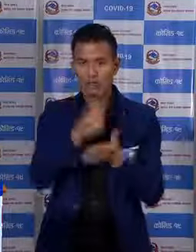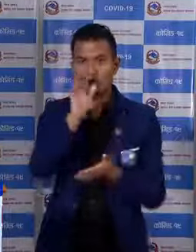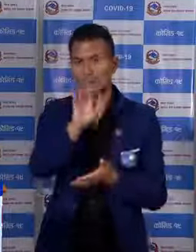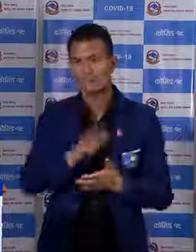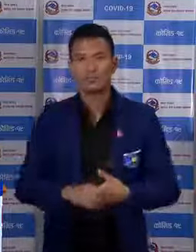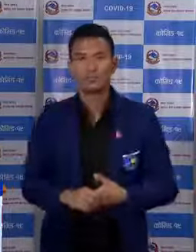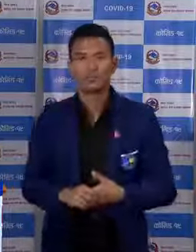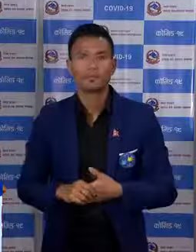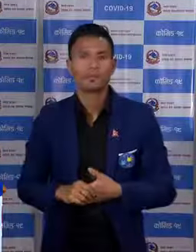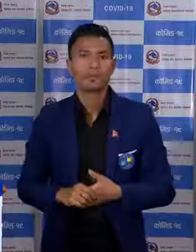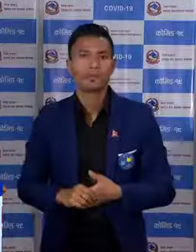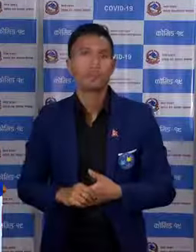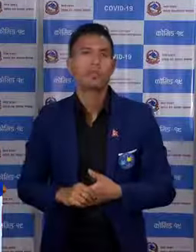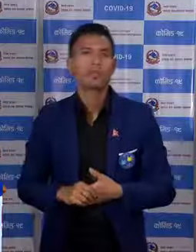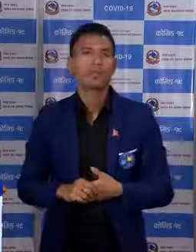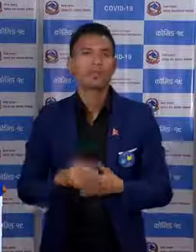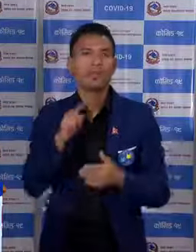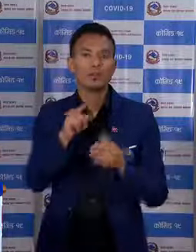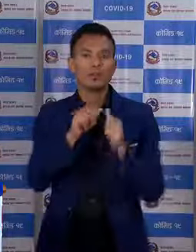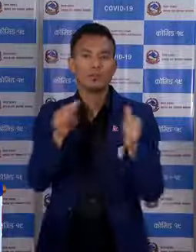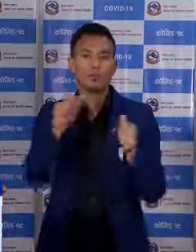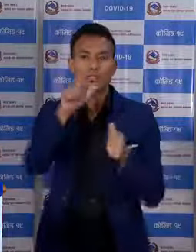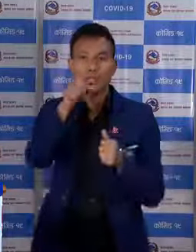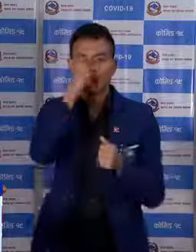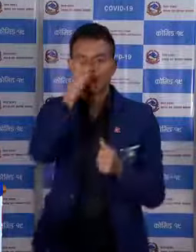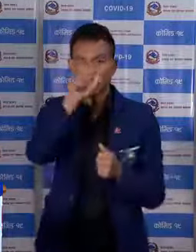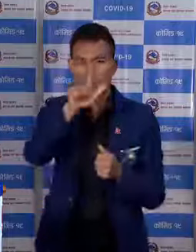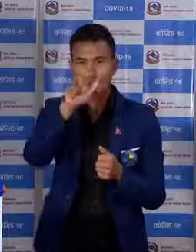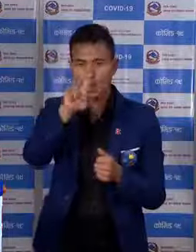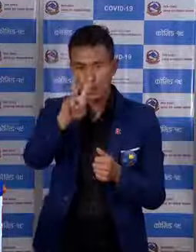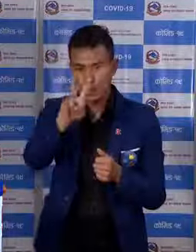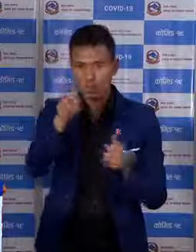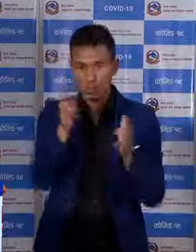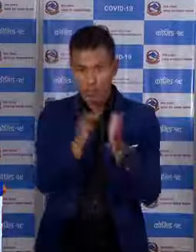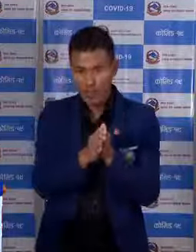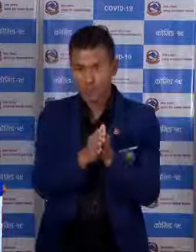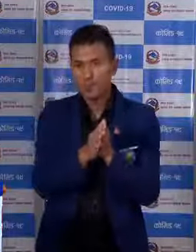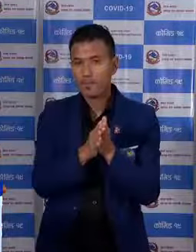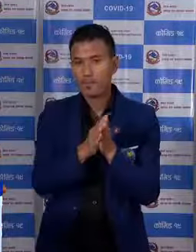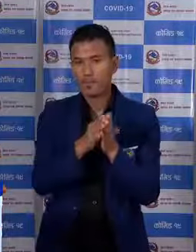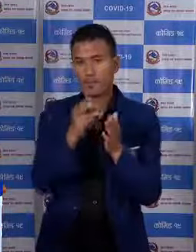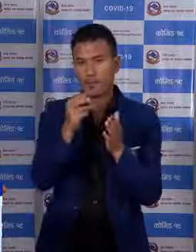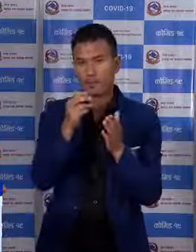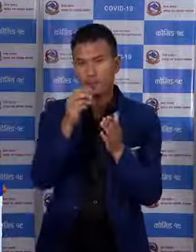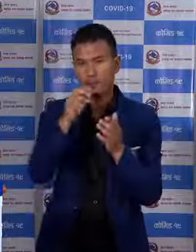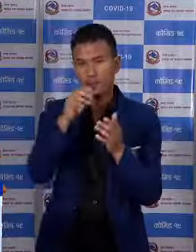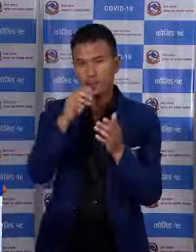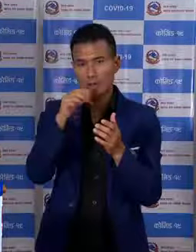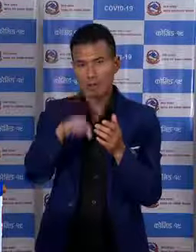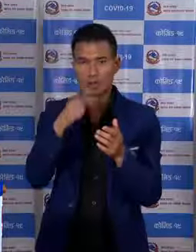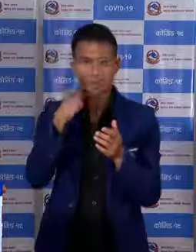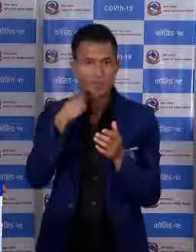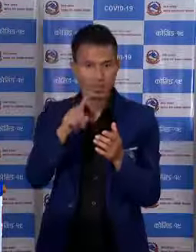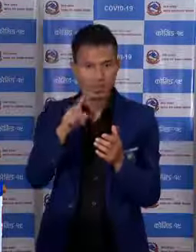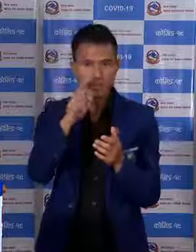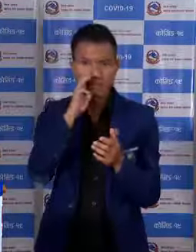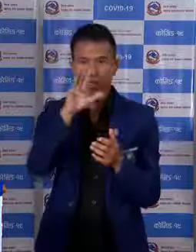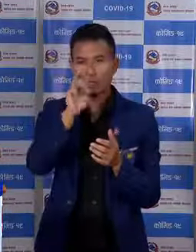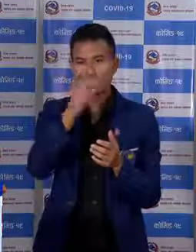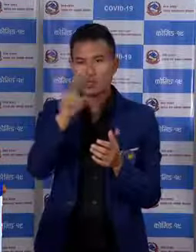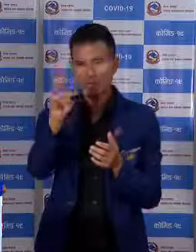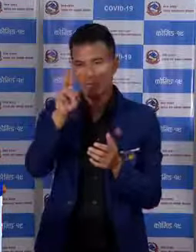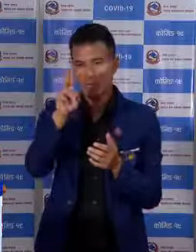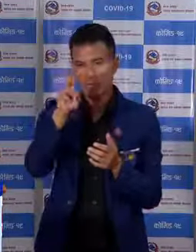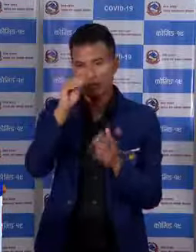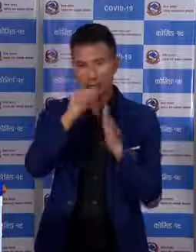भहे को छब तेसे री 702 तर कूल संक्रमन संख्या पछलों अपडेट चाहिं नब्बे जाना संक्रमित को यहां लाए